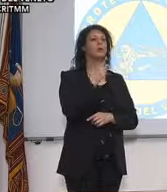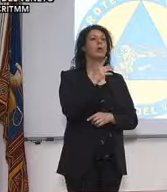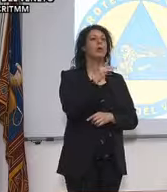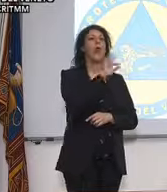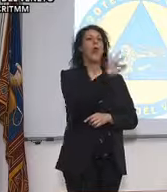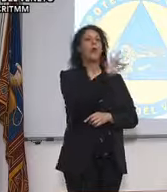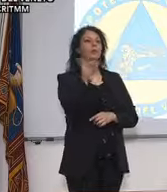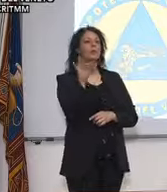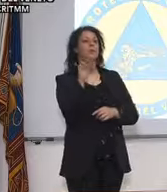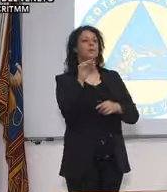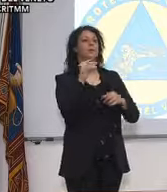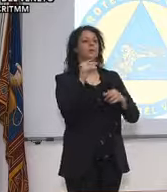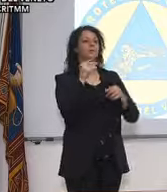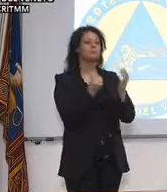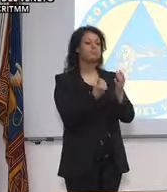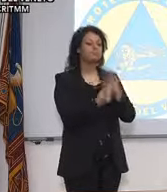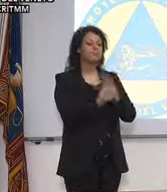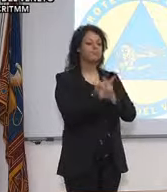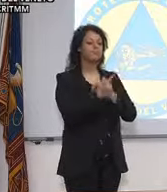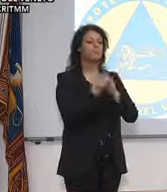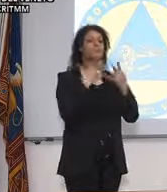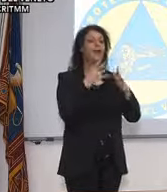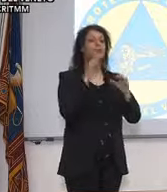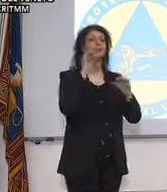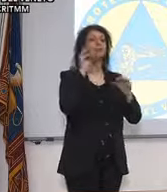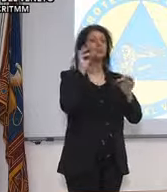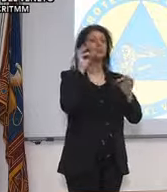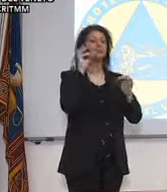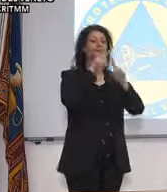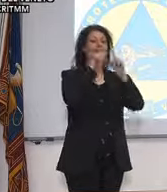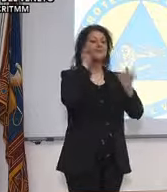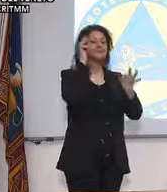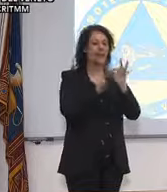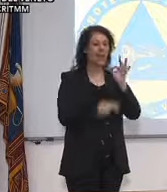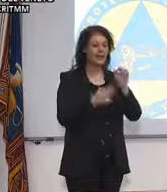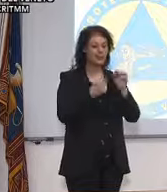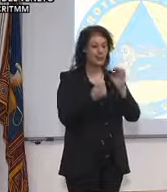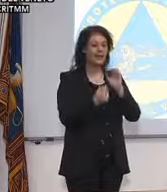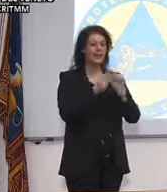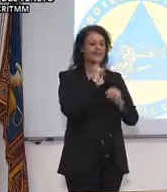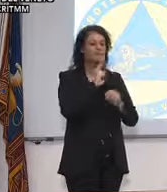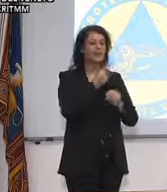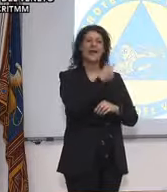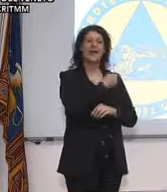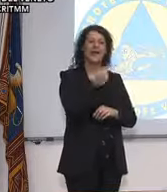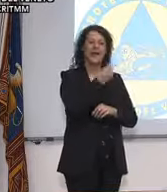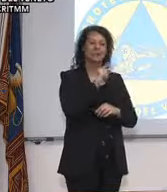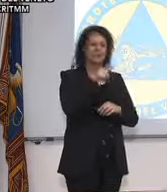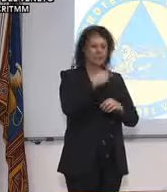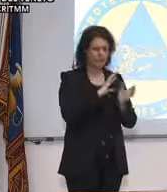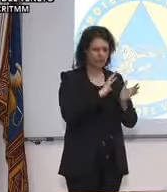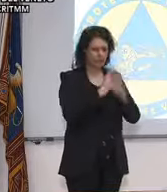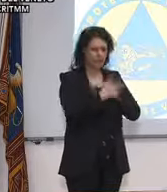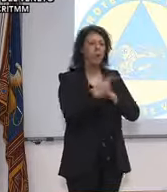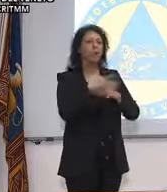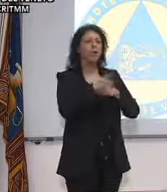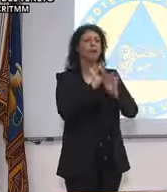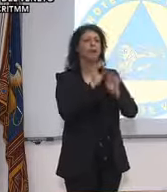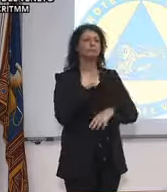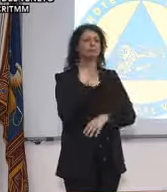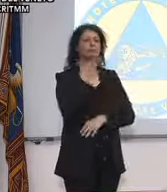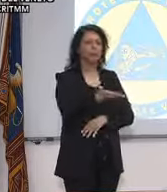rapidi negativi e poi invece si sono verificati positivi, anche perché insomma comunque continua il monitoraggio con i